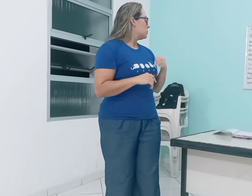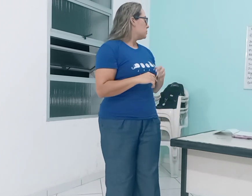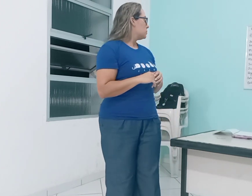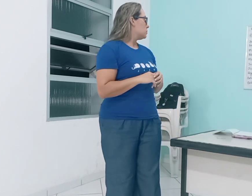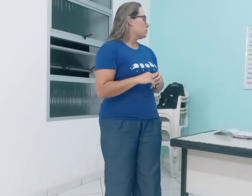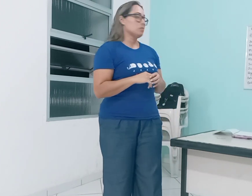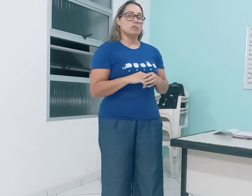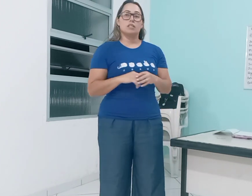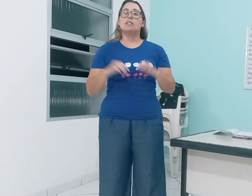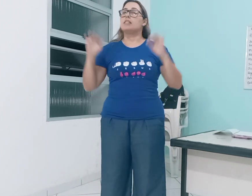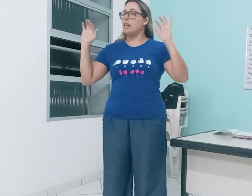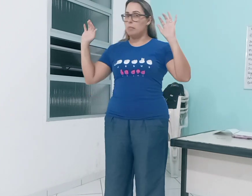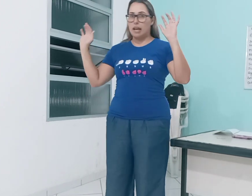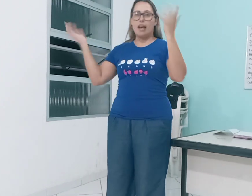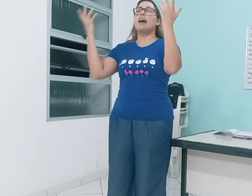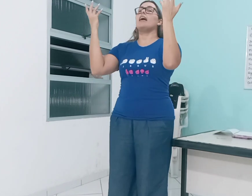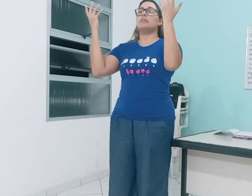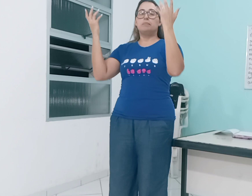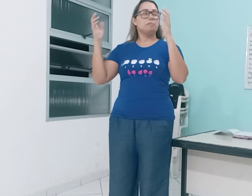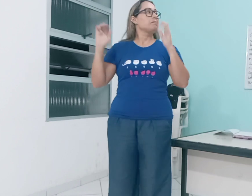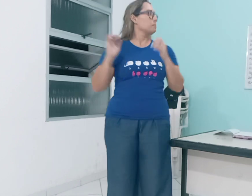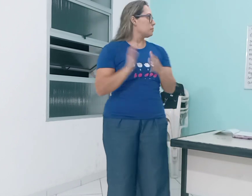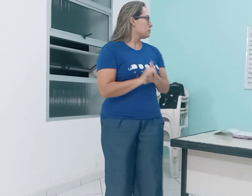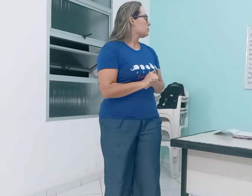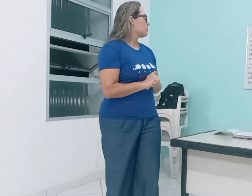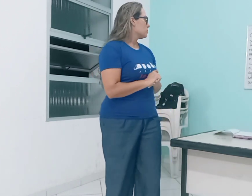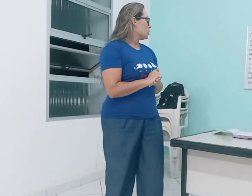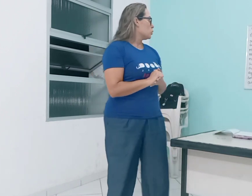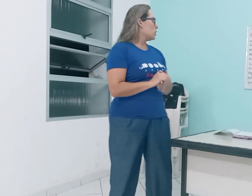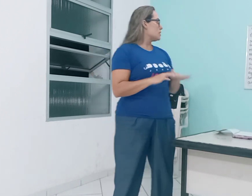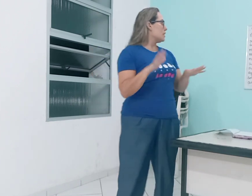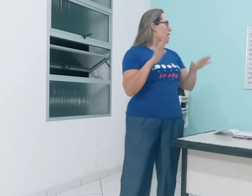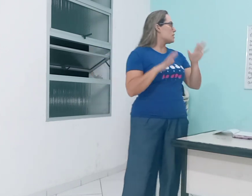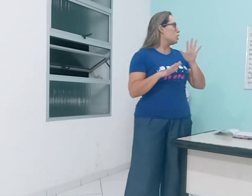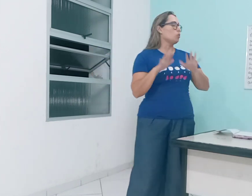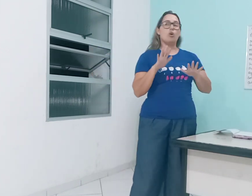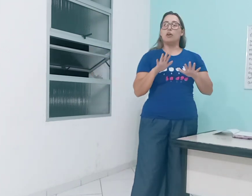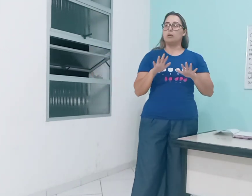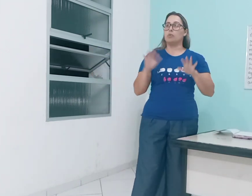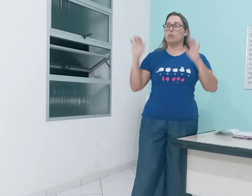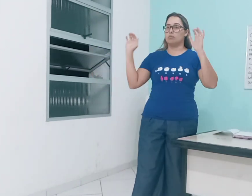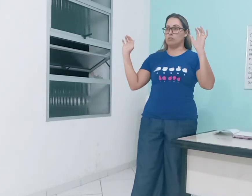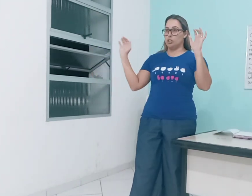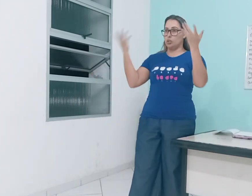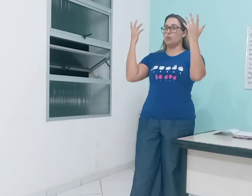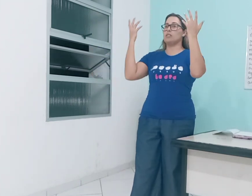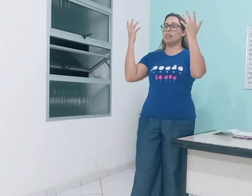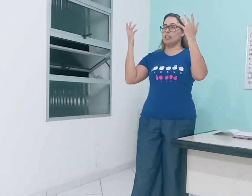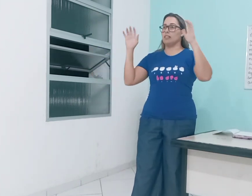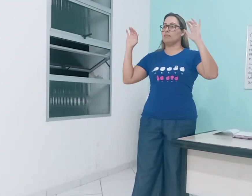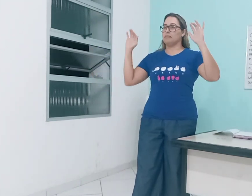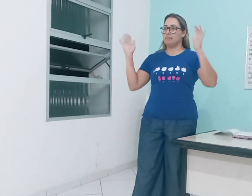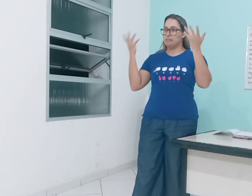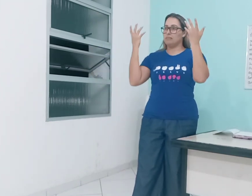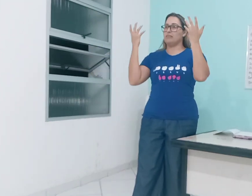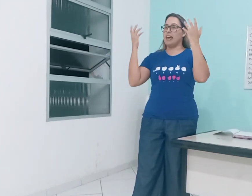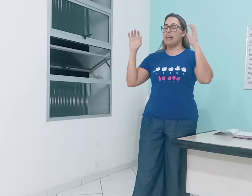Celebrar também, né? Celebrar. Tudo assim que é sinônimo, a gente usa aqui.